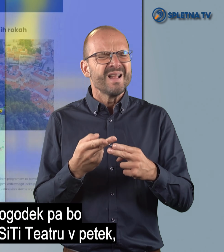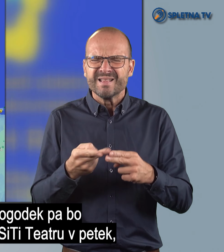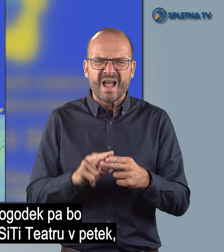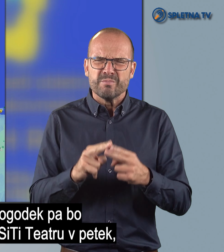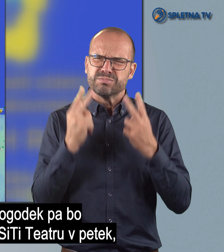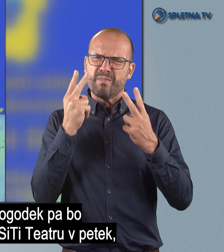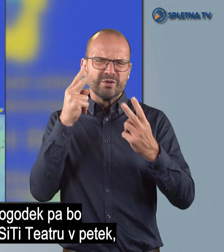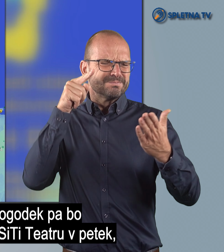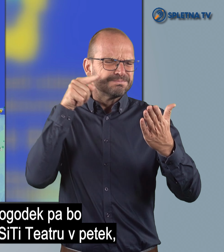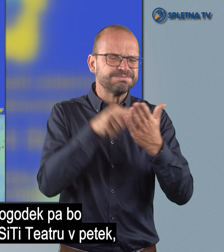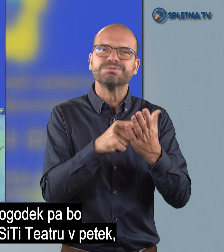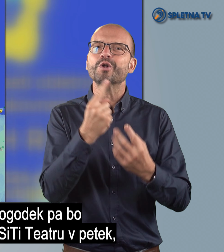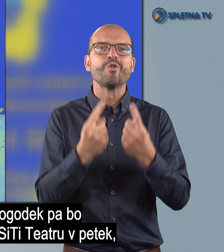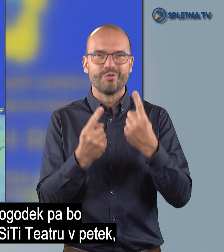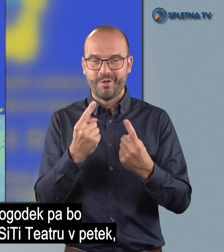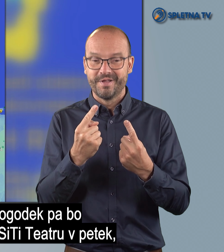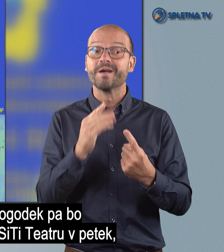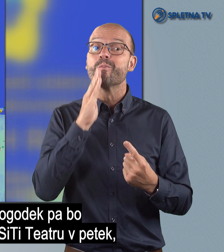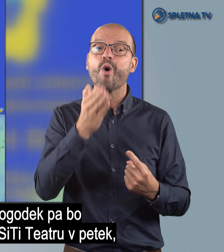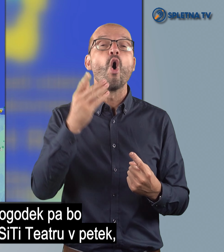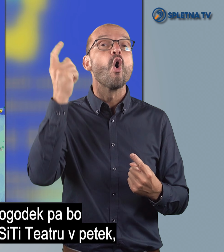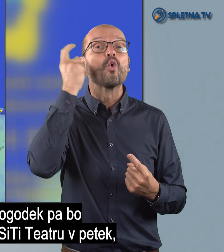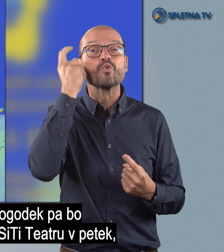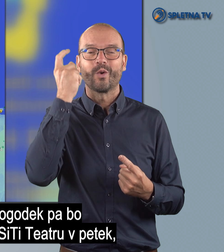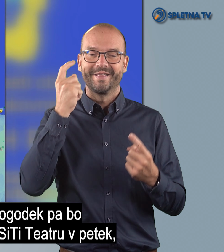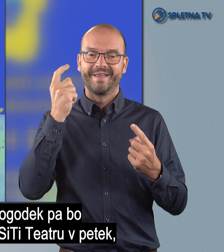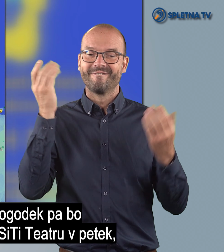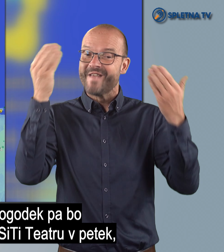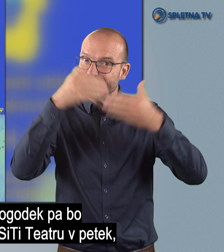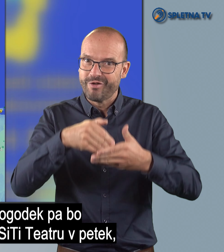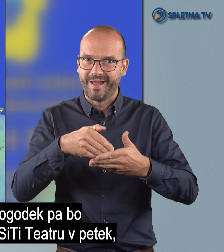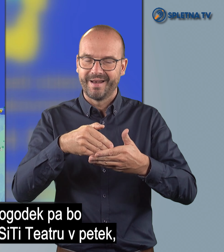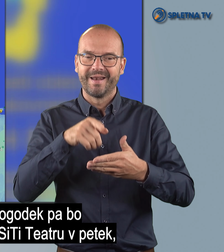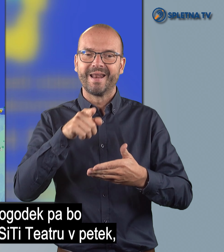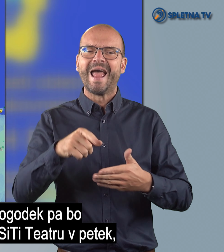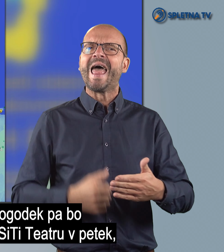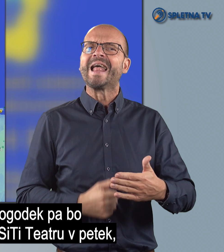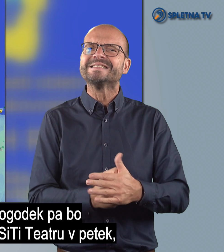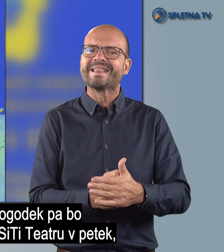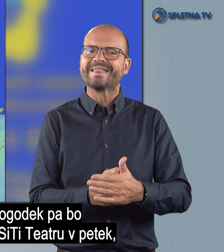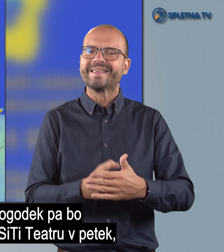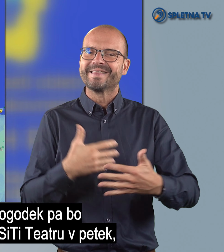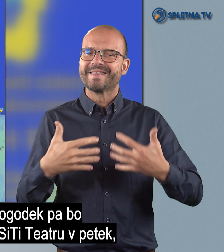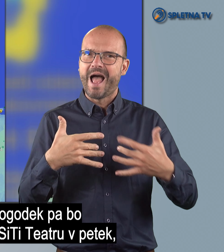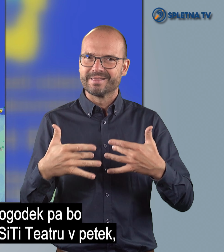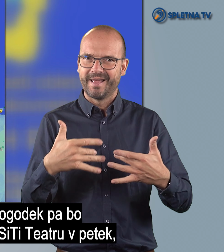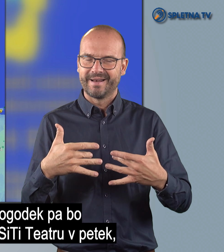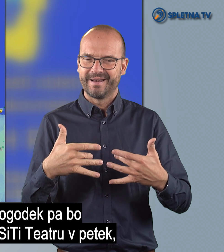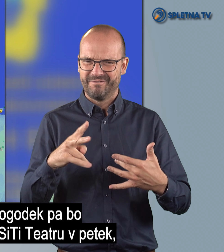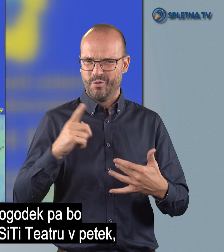Osrednji dogodek pa bo kulturni večer v City teatru v petek 15. 11. 2024 s